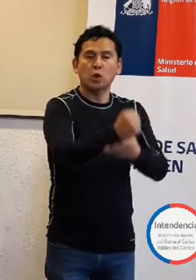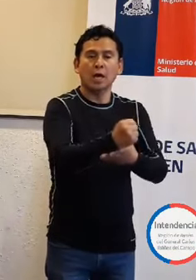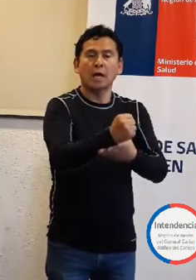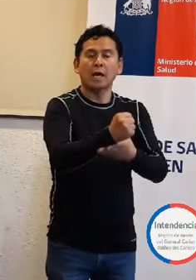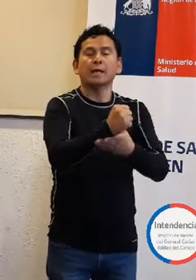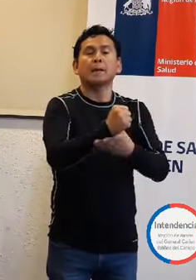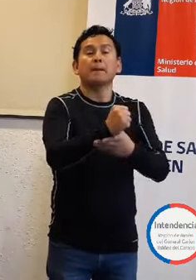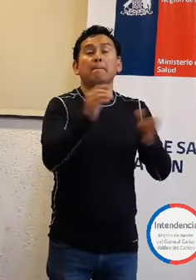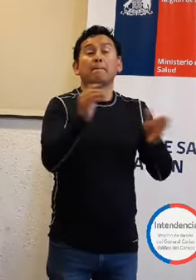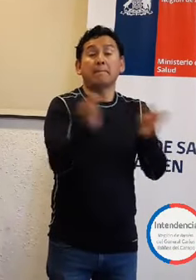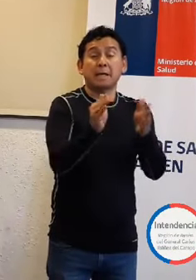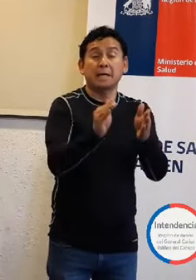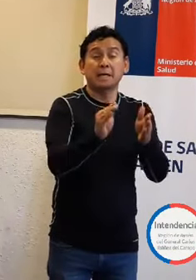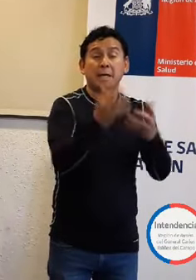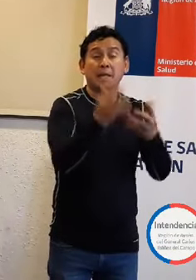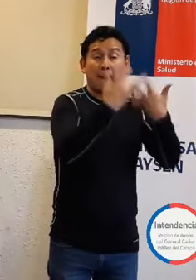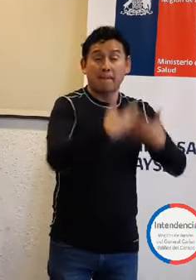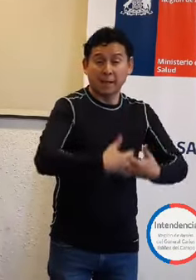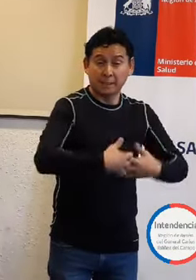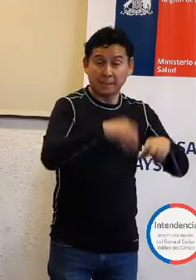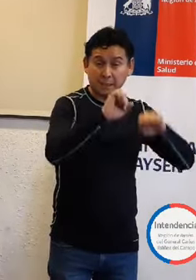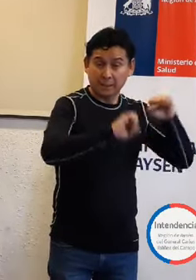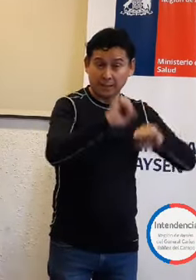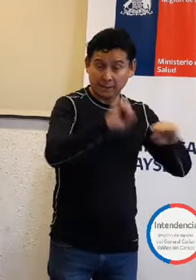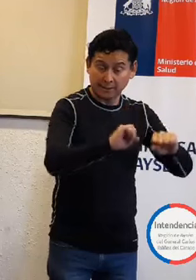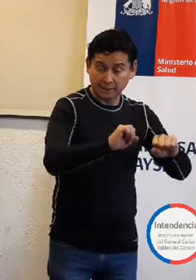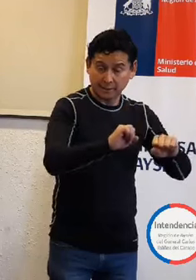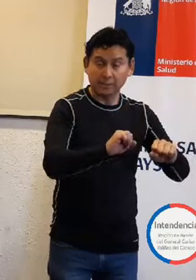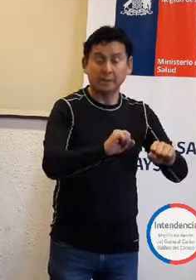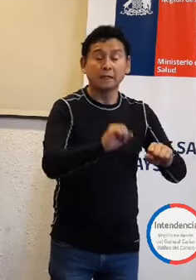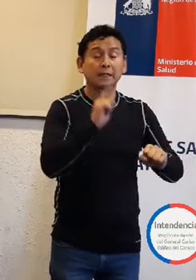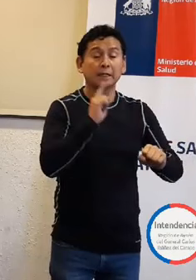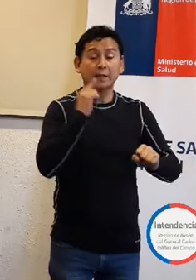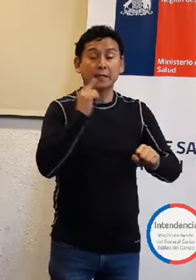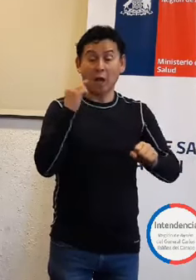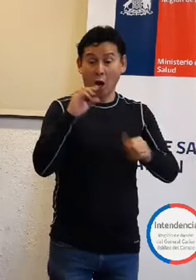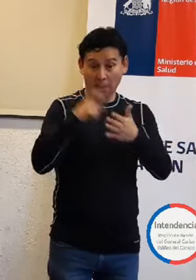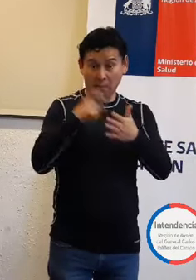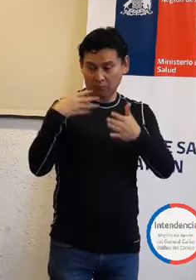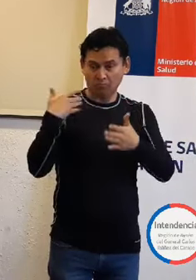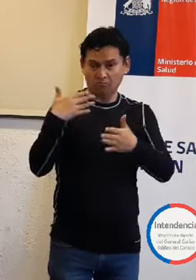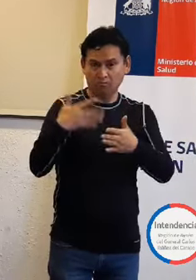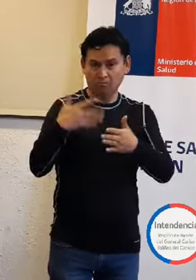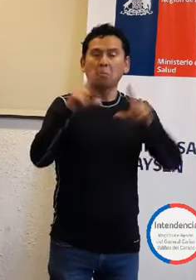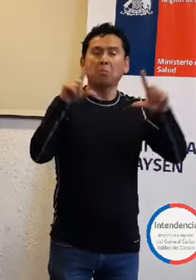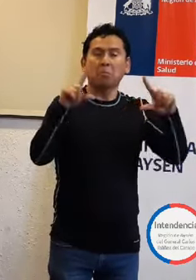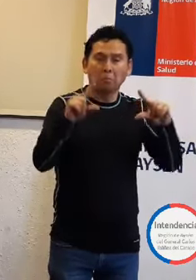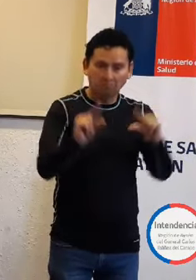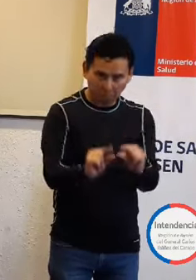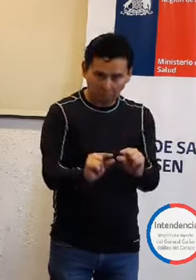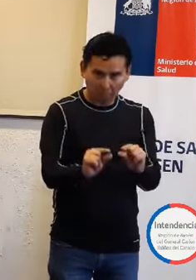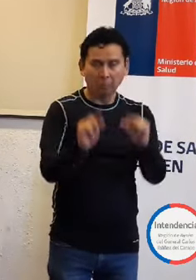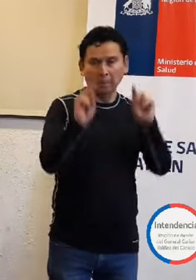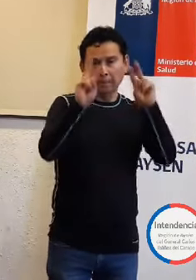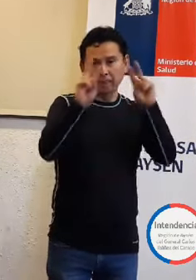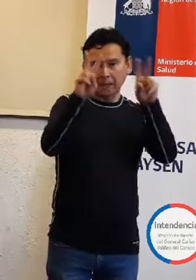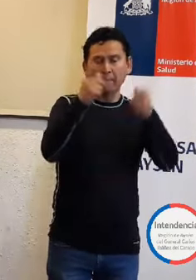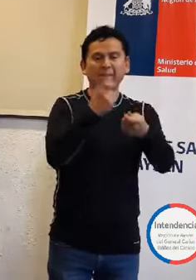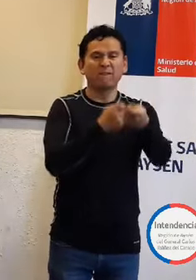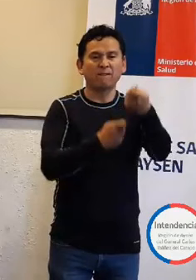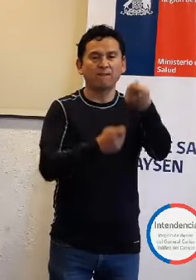emprendimientos y pequeñas empresas que durante los últimos meses han visto disminuida su capacidad de